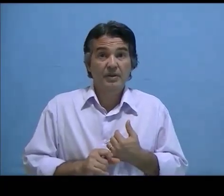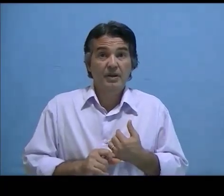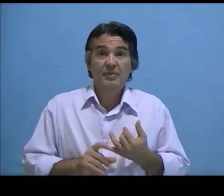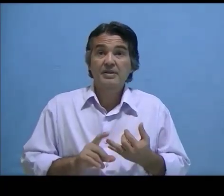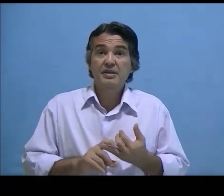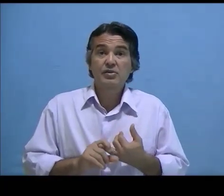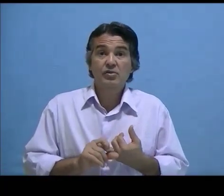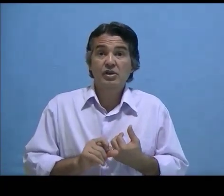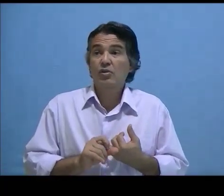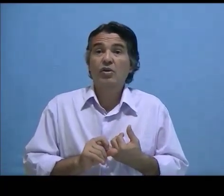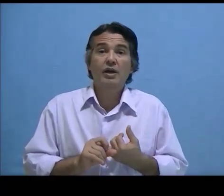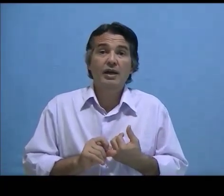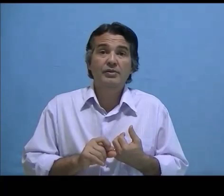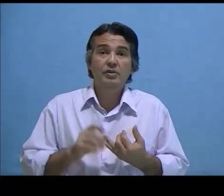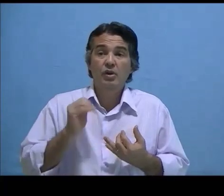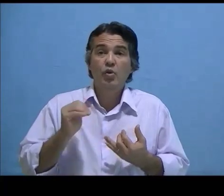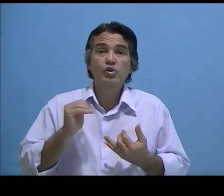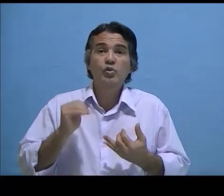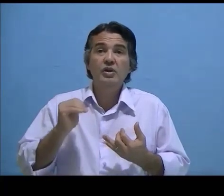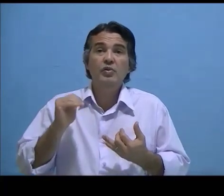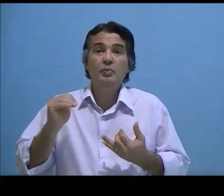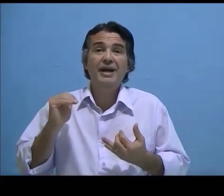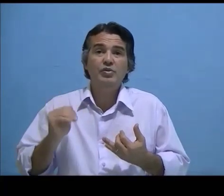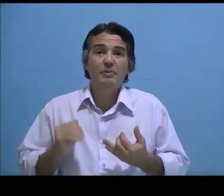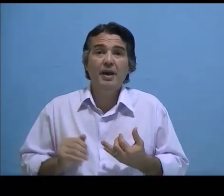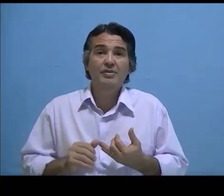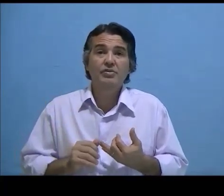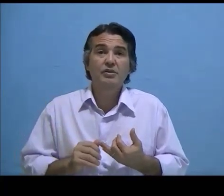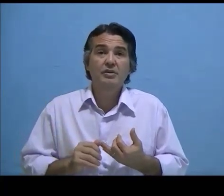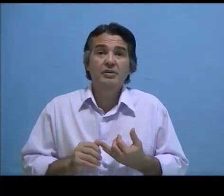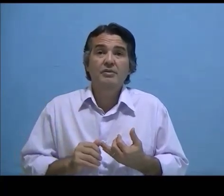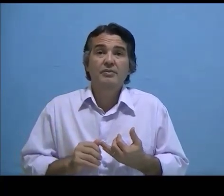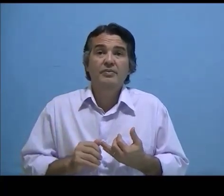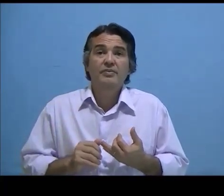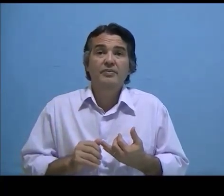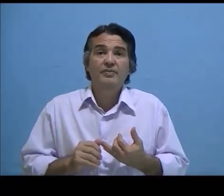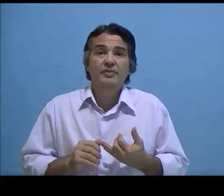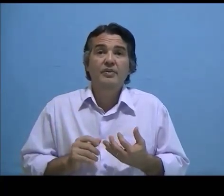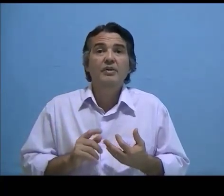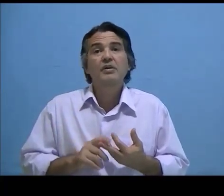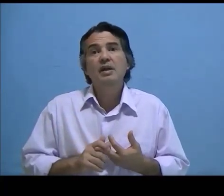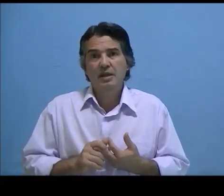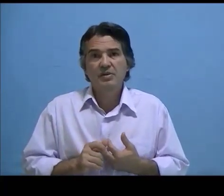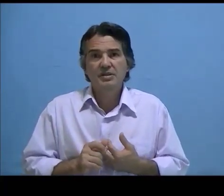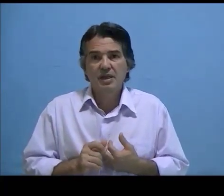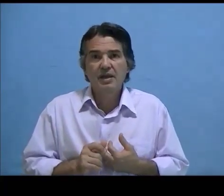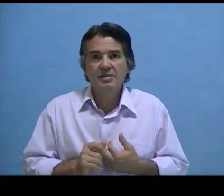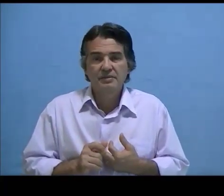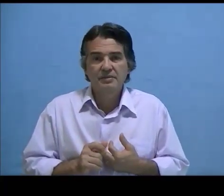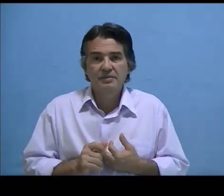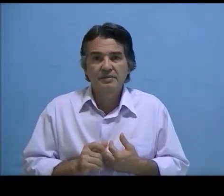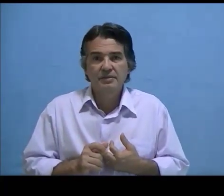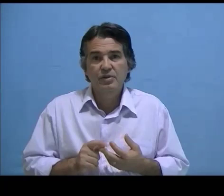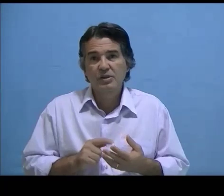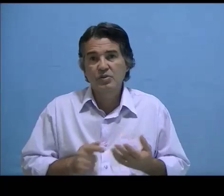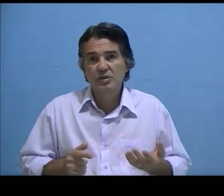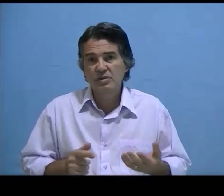é preciso ser colocado construindo passo a passo e em língua de sinais. Situações